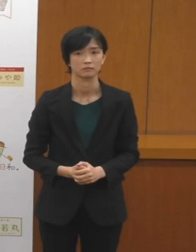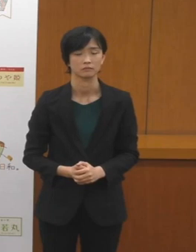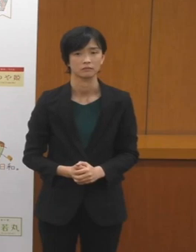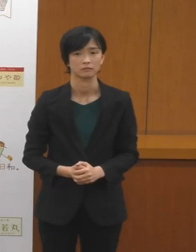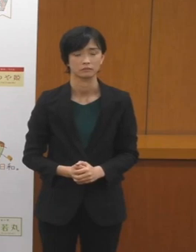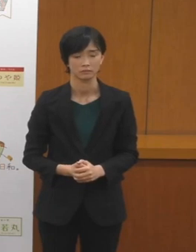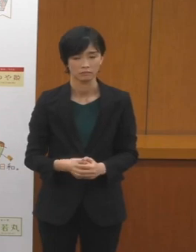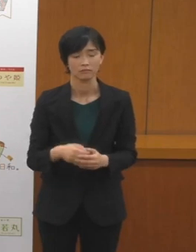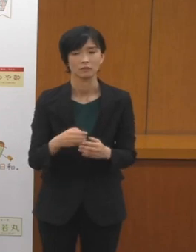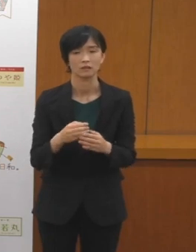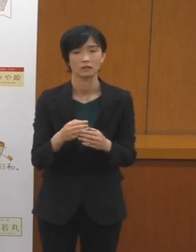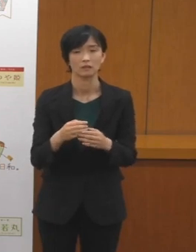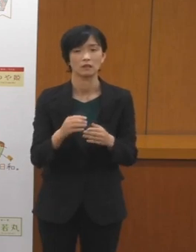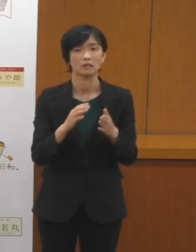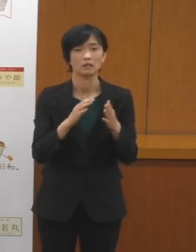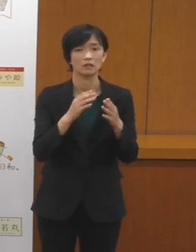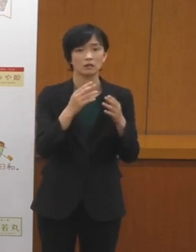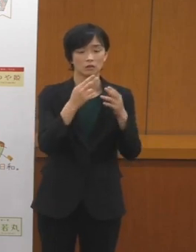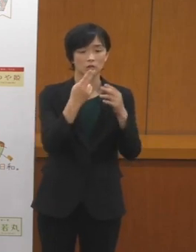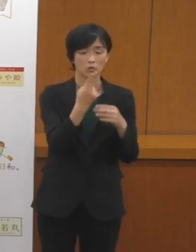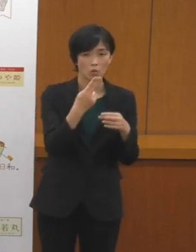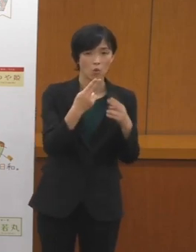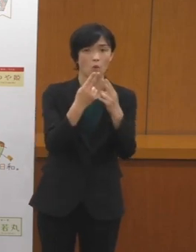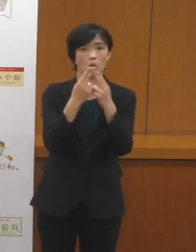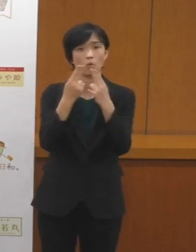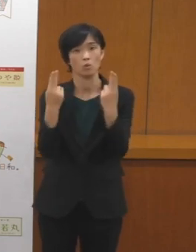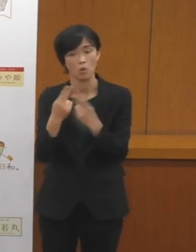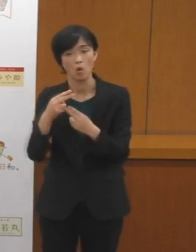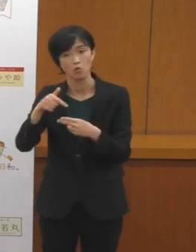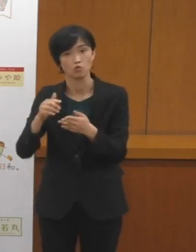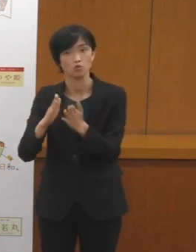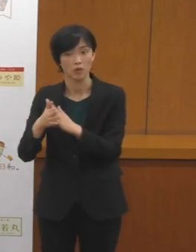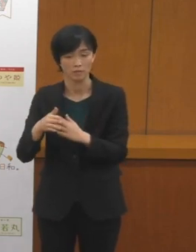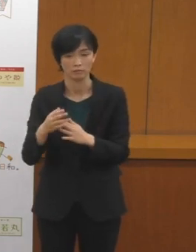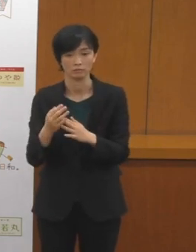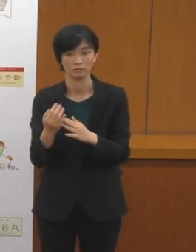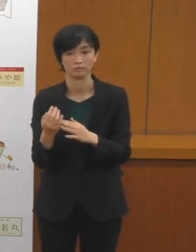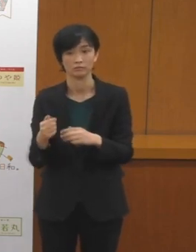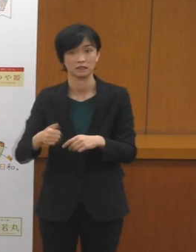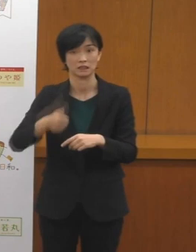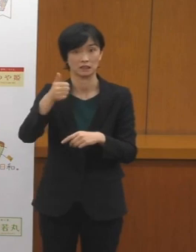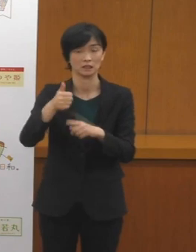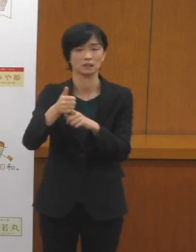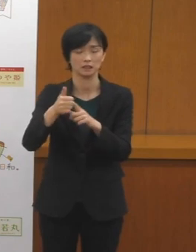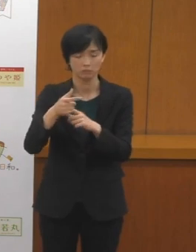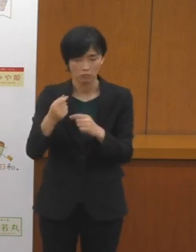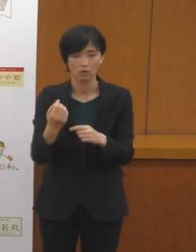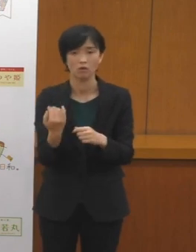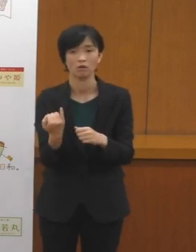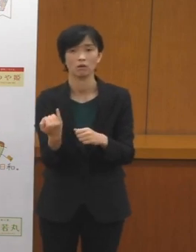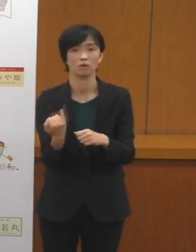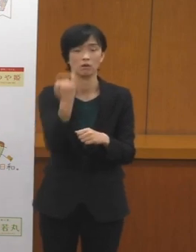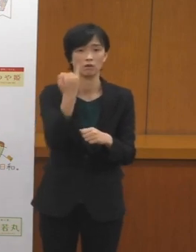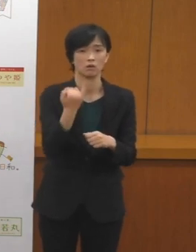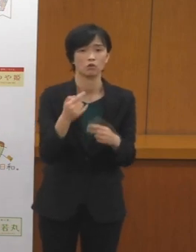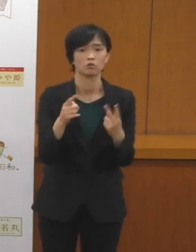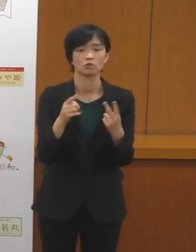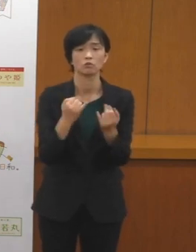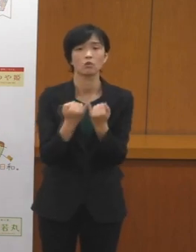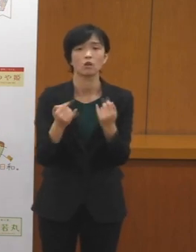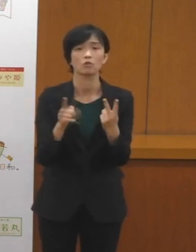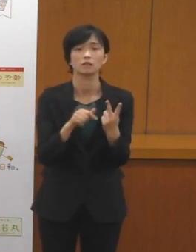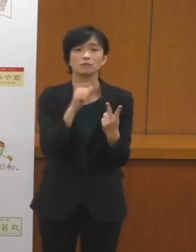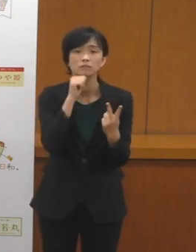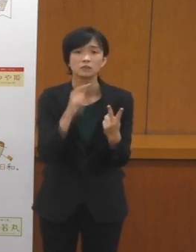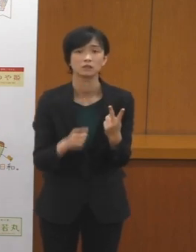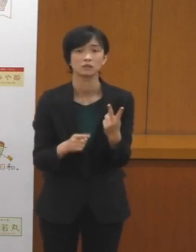都道府県知事でも私と小池さんだけ女性たった2人というところになっても絶滅危惧種みたい